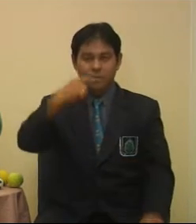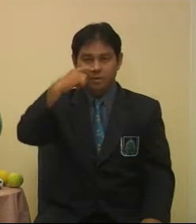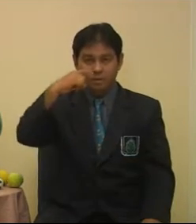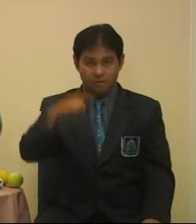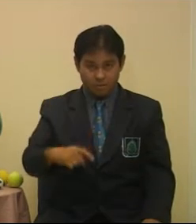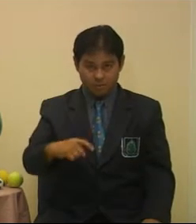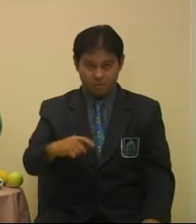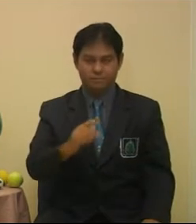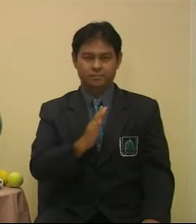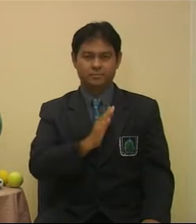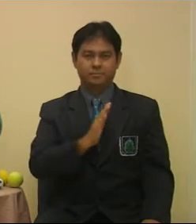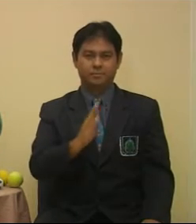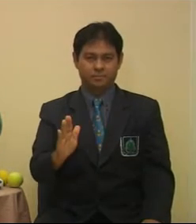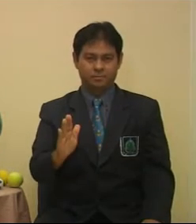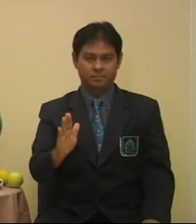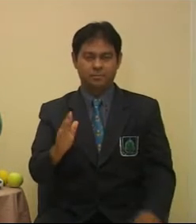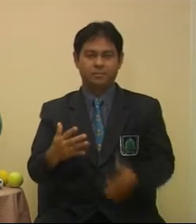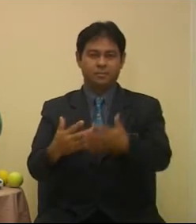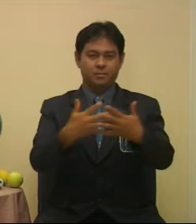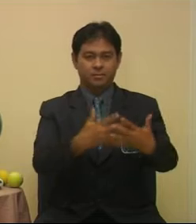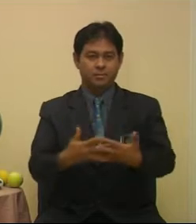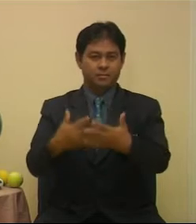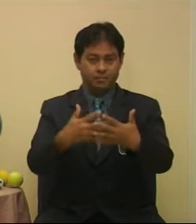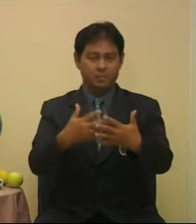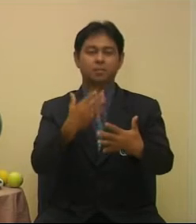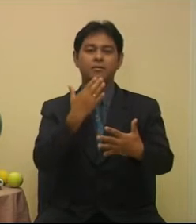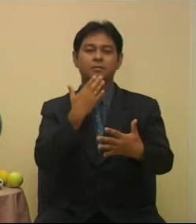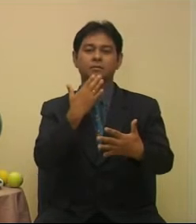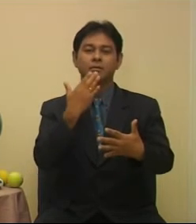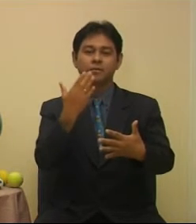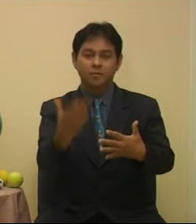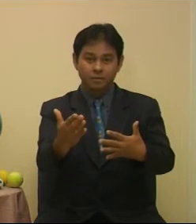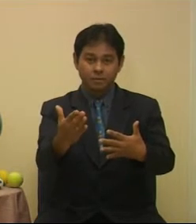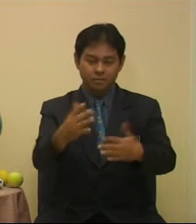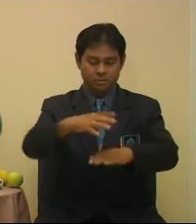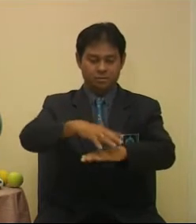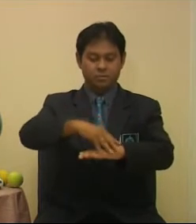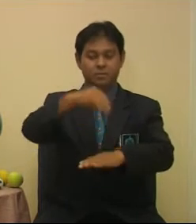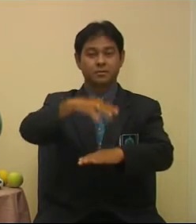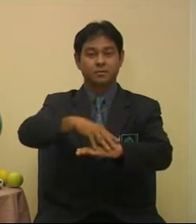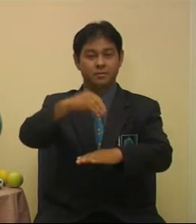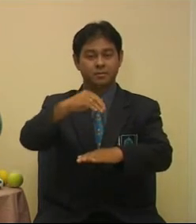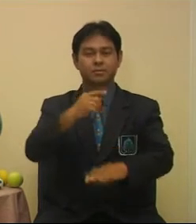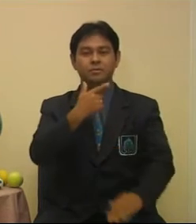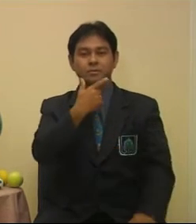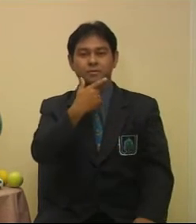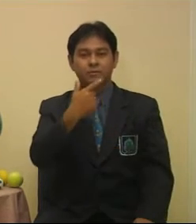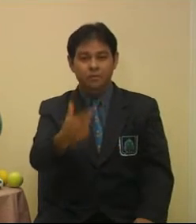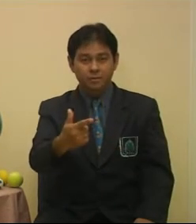เช่นภาษามือไทยคำว่าขอบคุณภาษามืออเมริกันขอบคุณภาษามือสวีเดนขอบ